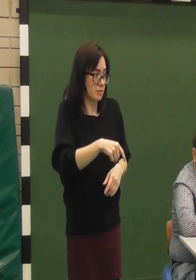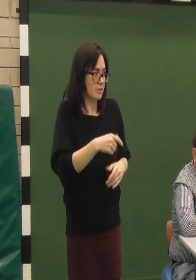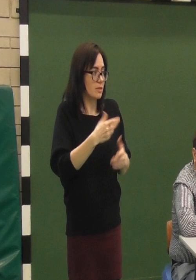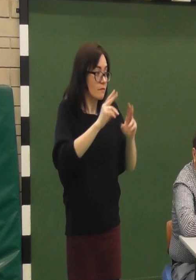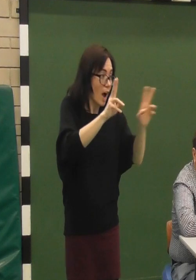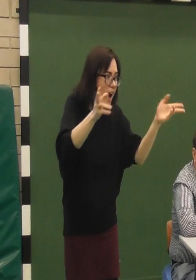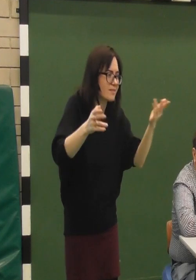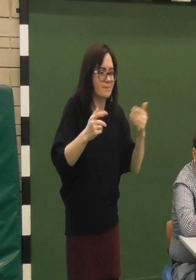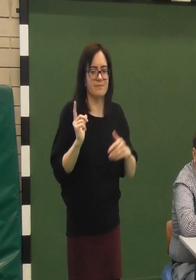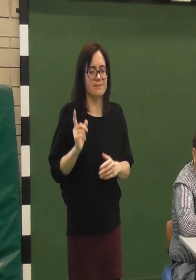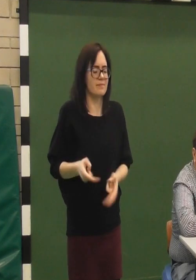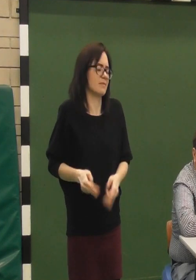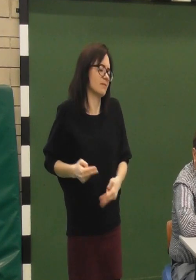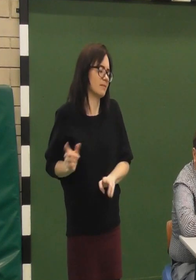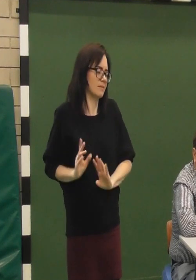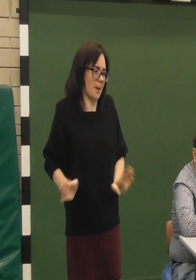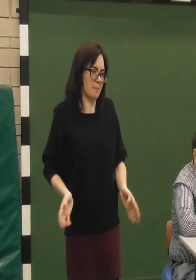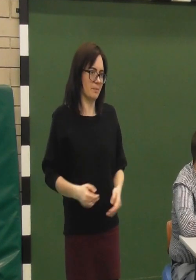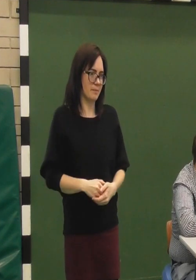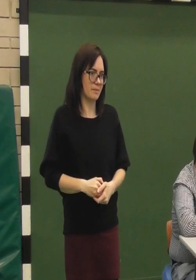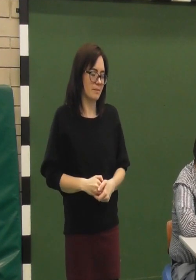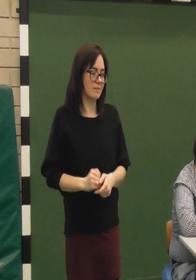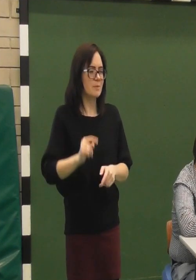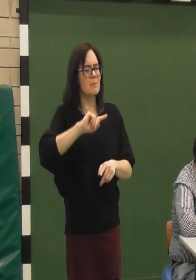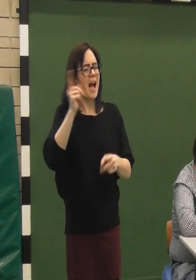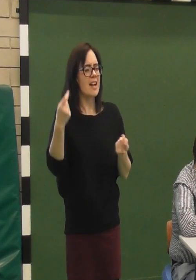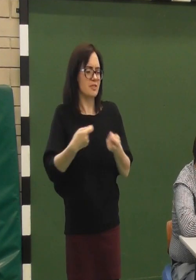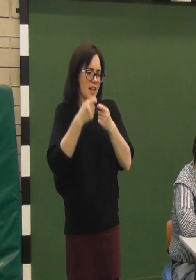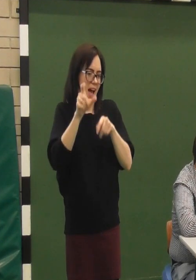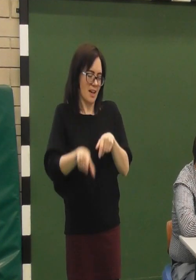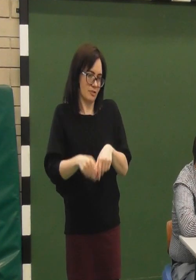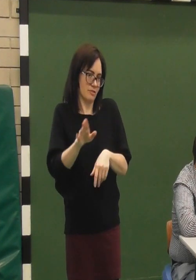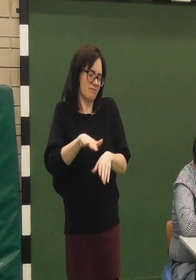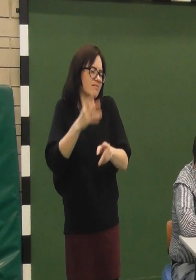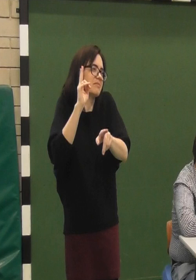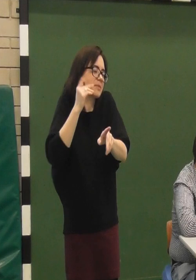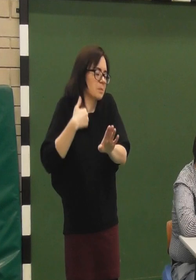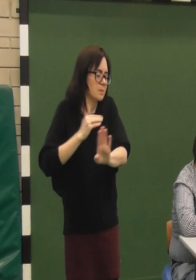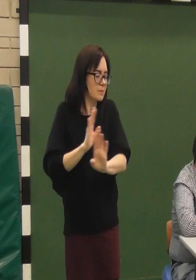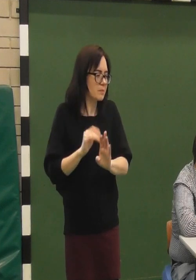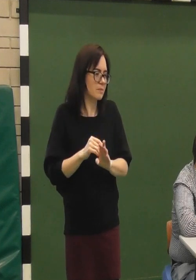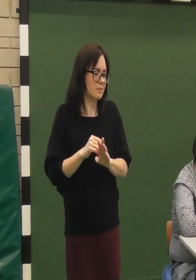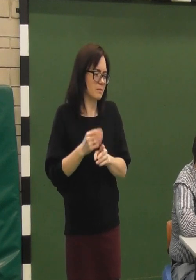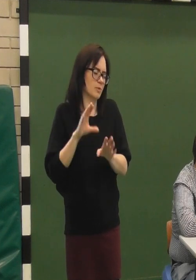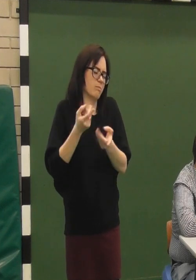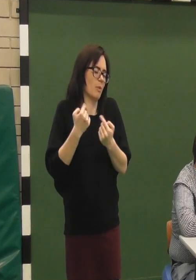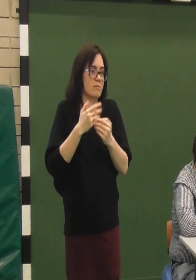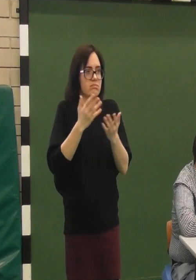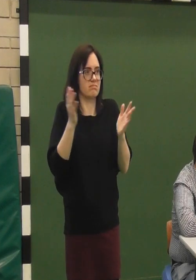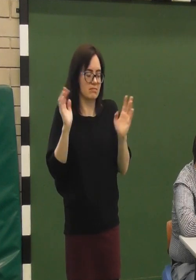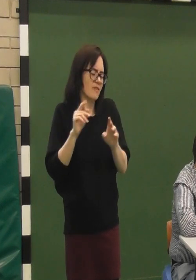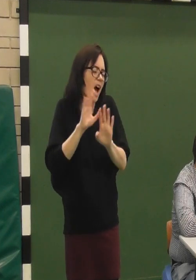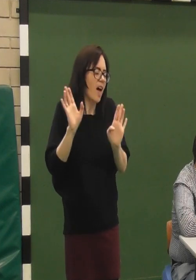valamelyik társunk, már nem emlékszem, ki volt az, sok közül, és